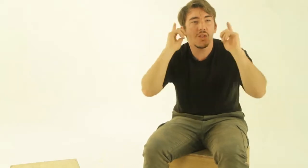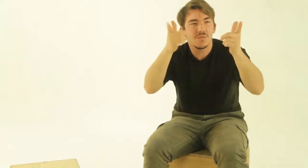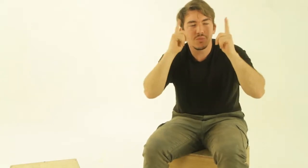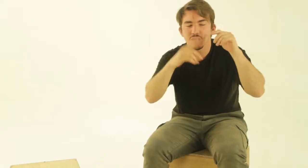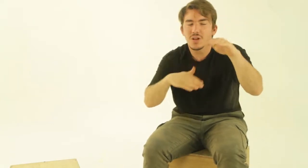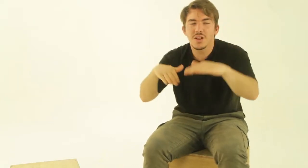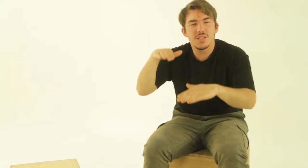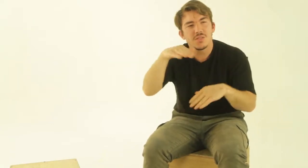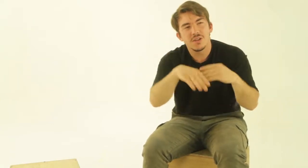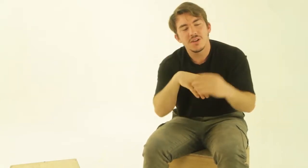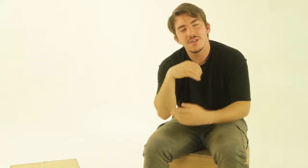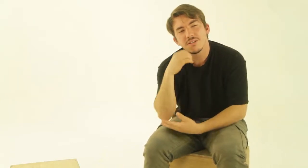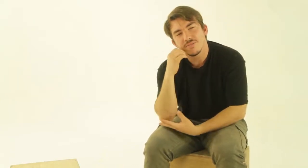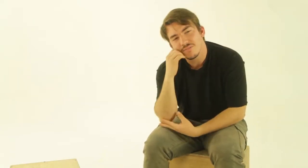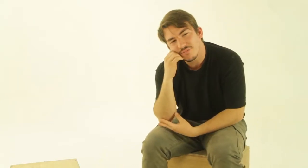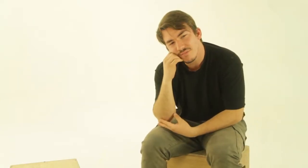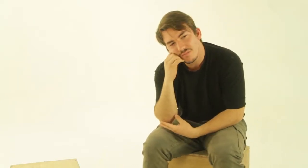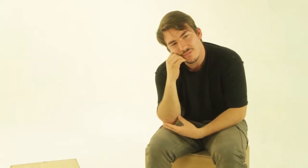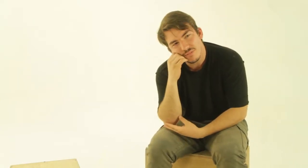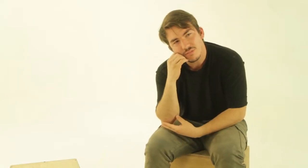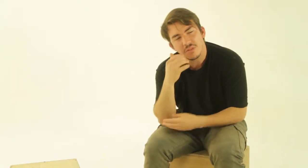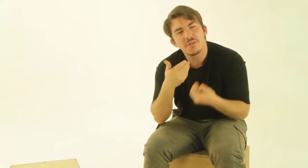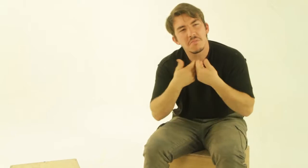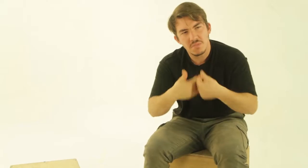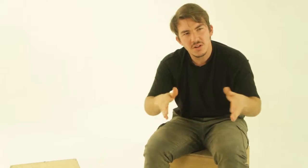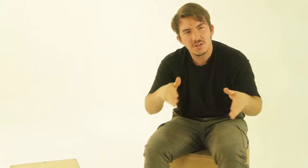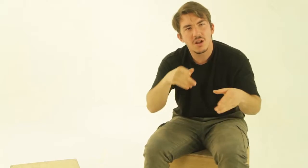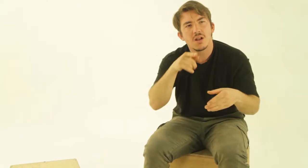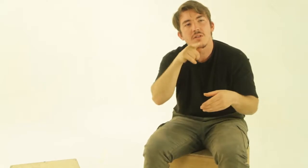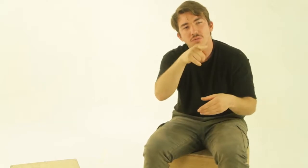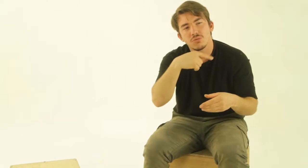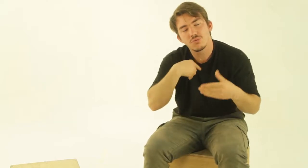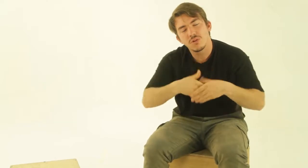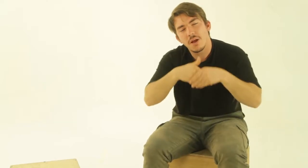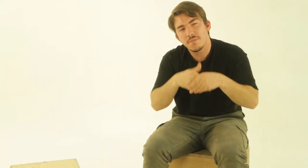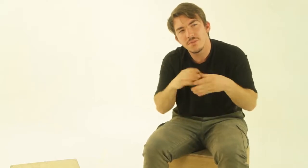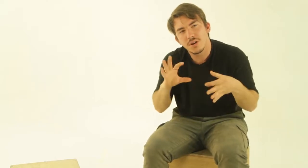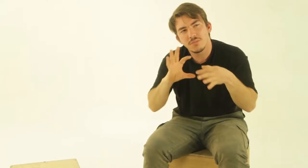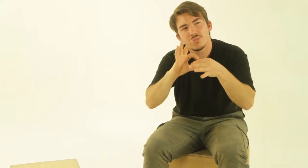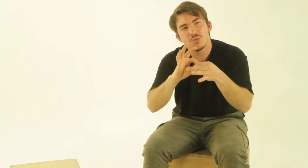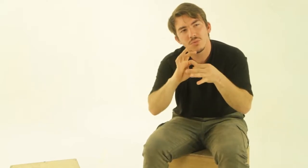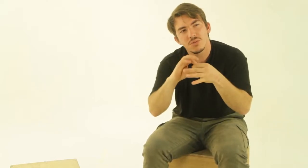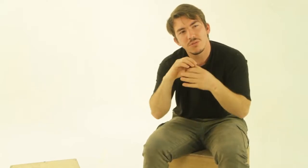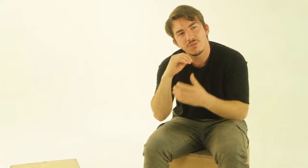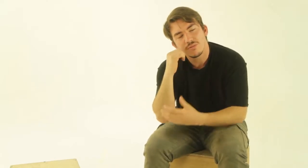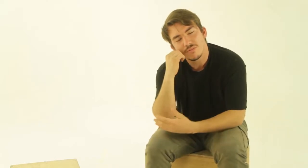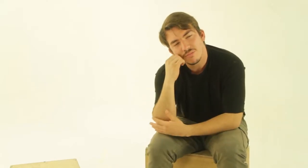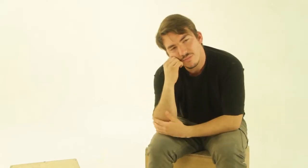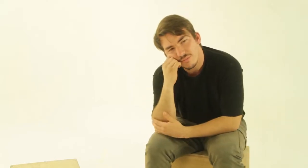donde solamente te divertís y nadás para pasarlo bien. Yo ahora empecé a ser amigo de Daniela y voy a seguir unido a